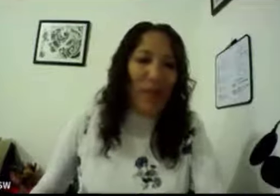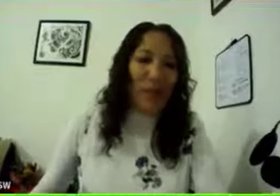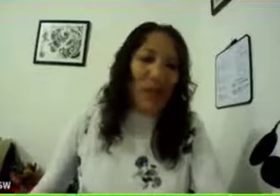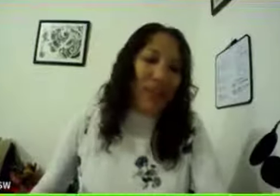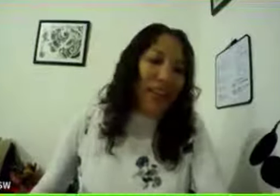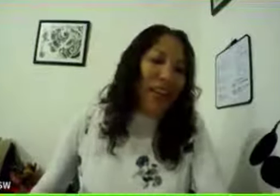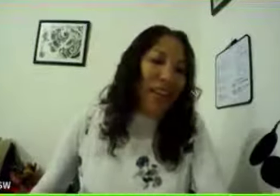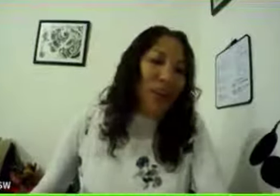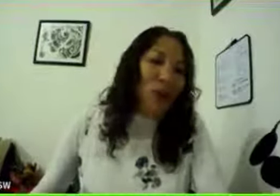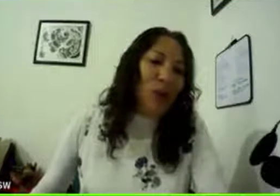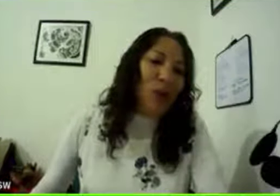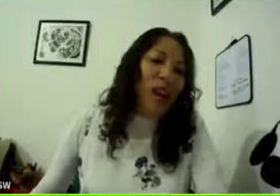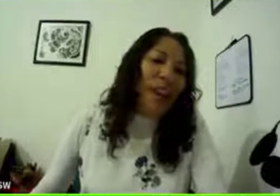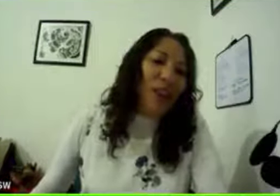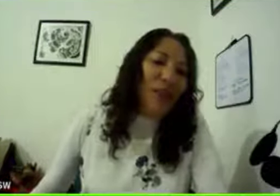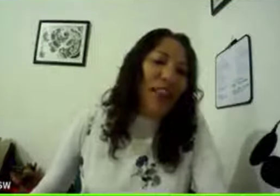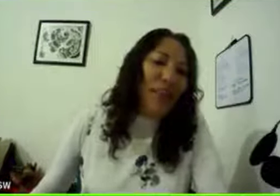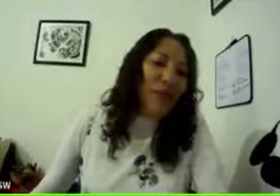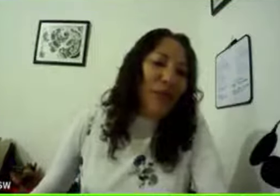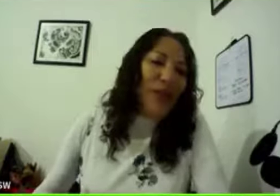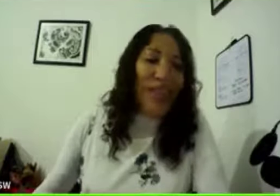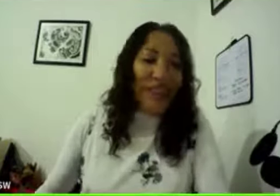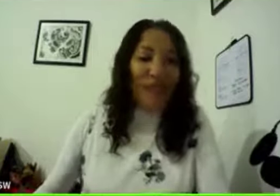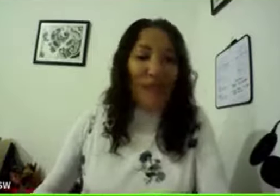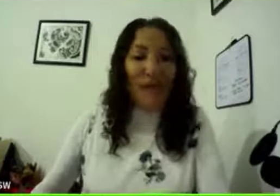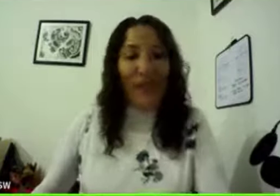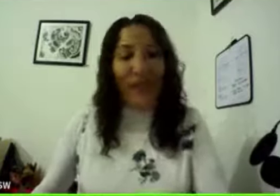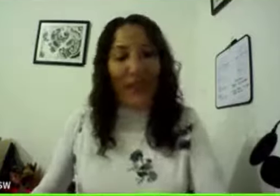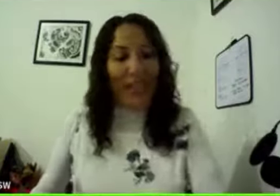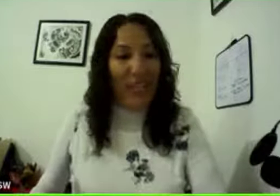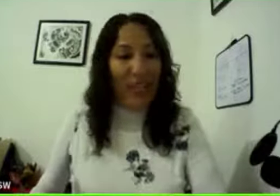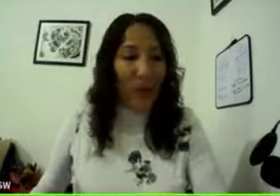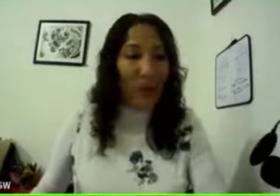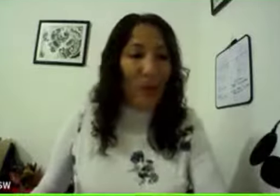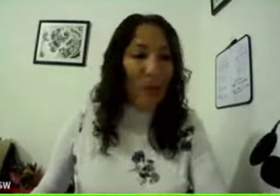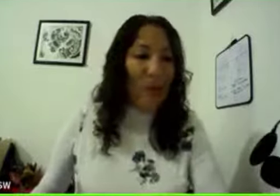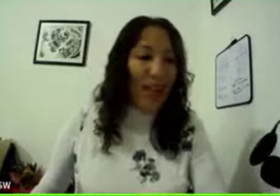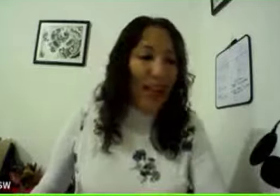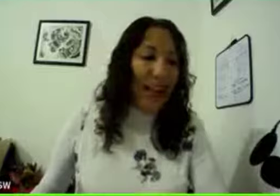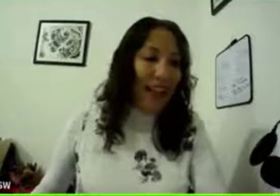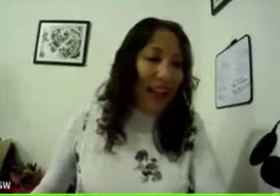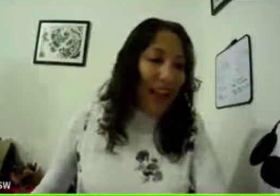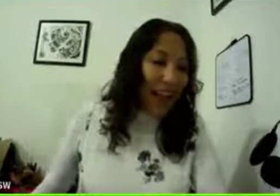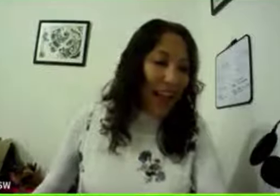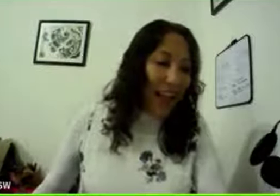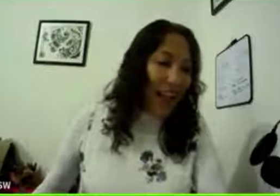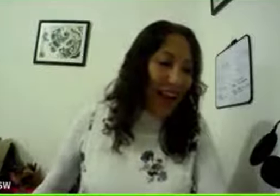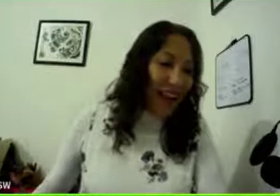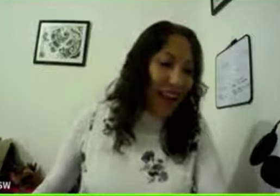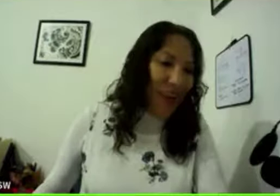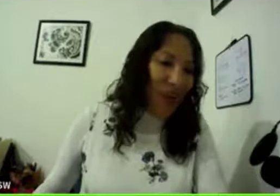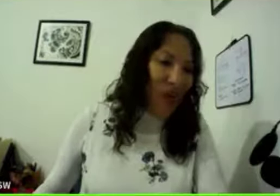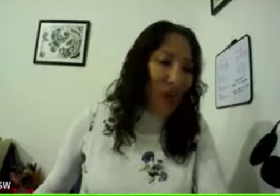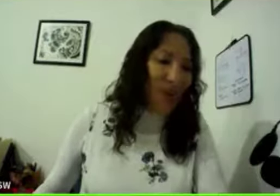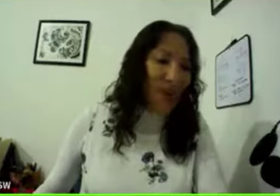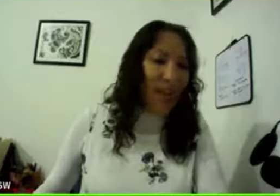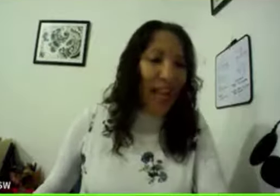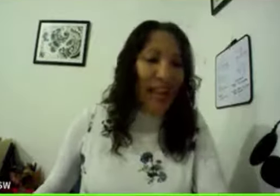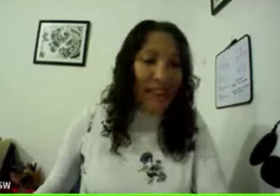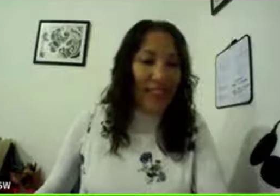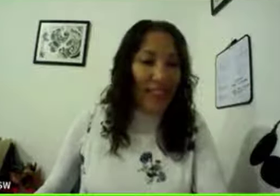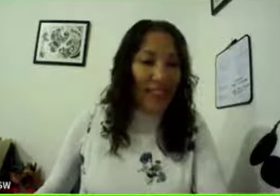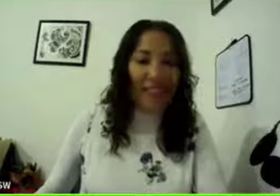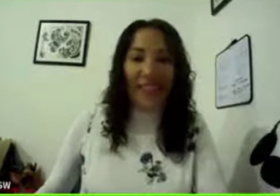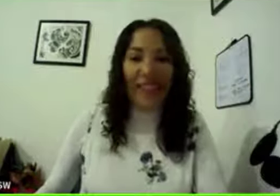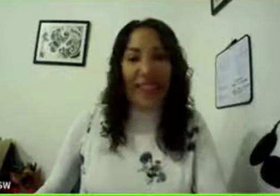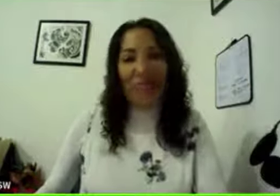Entonces, bueno, pues, saludo a todas las personas que se encuentran hoy en el Zoom, a Ale, a Genaro,